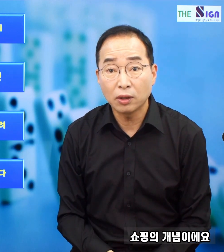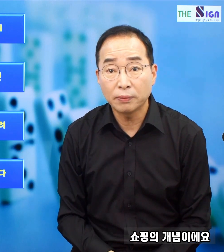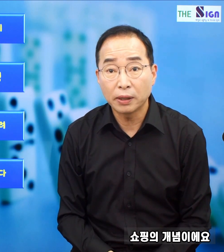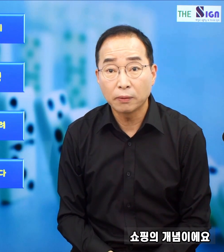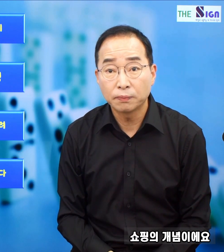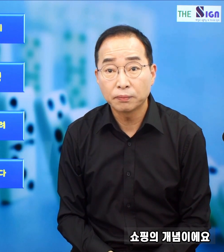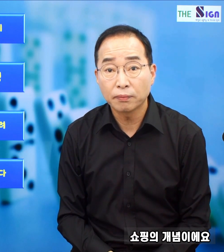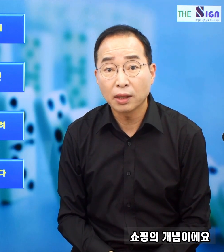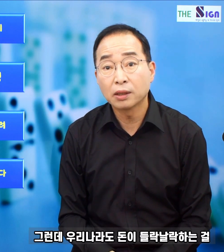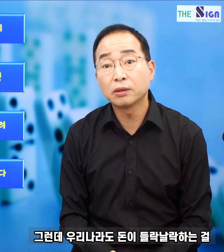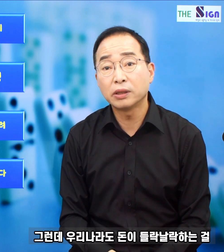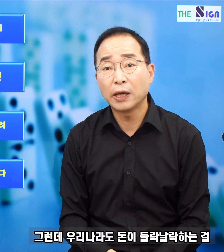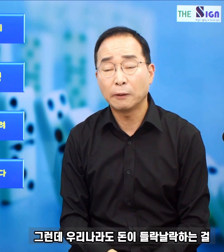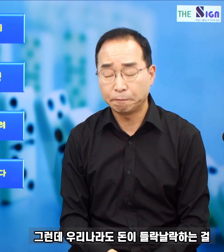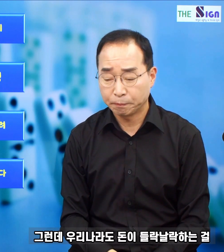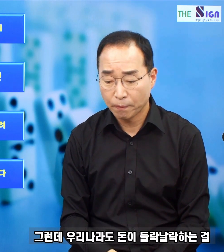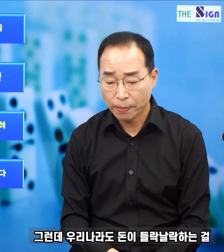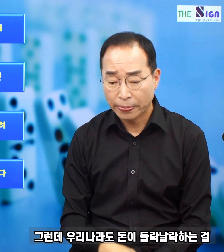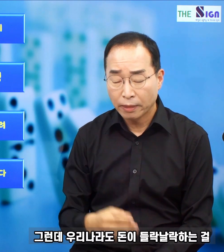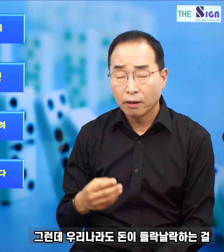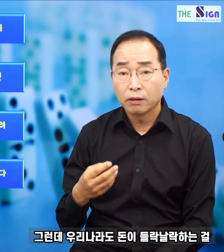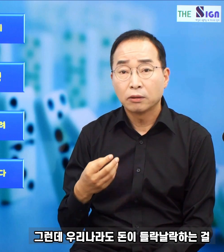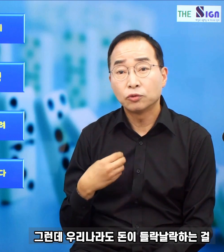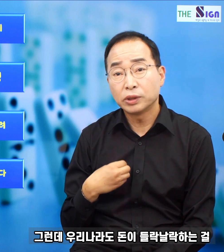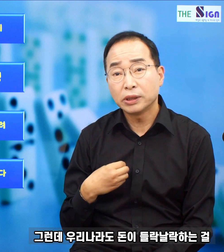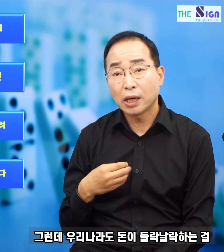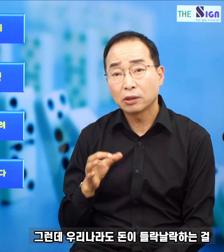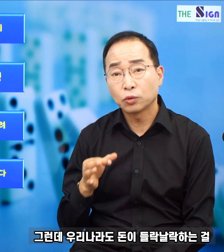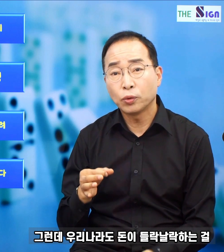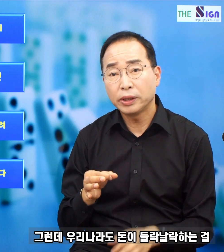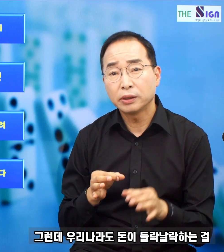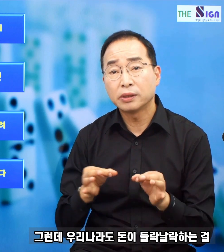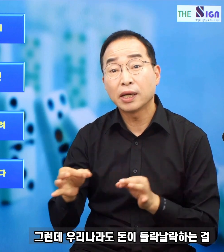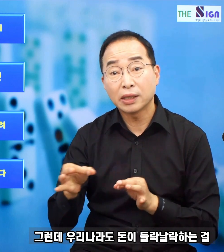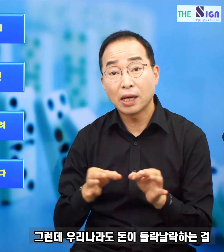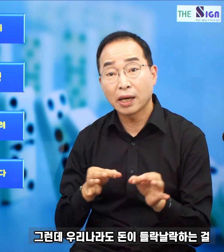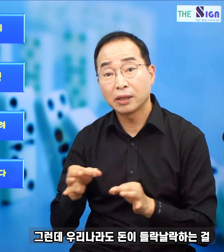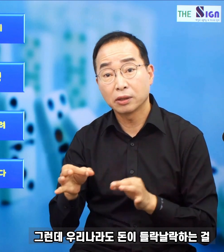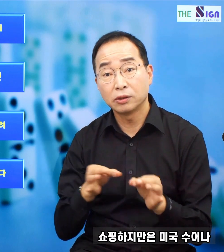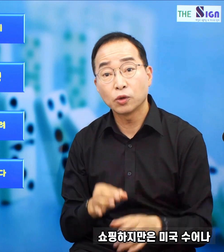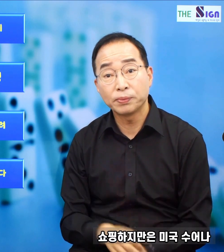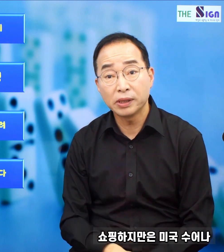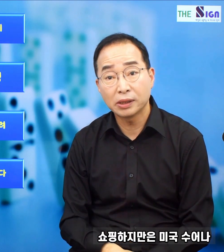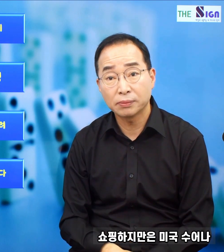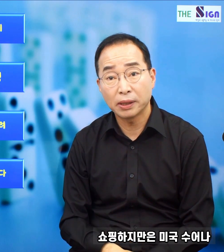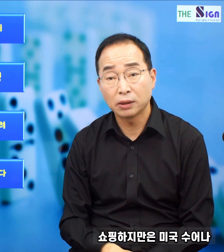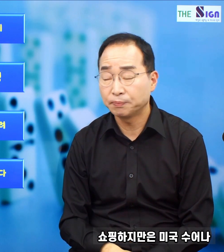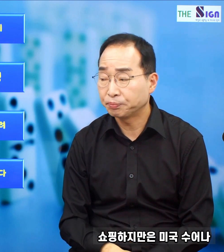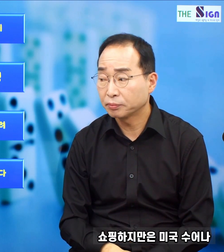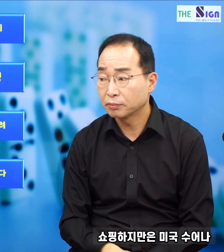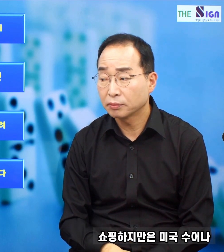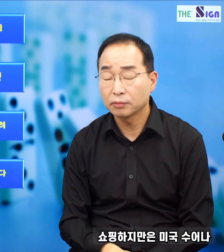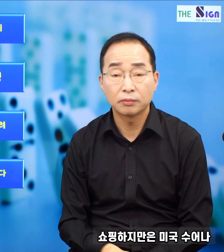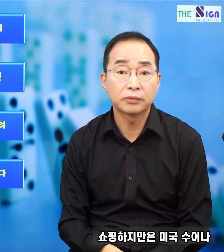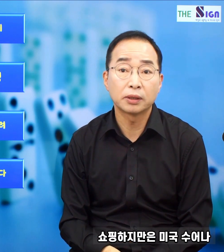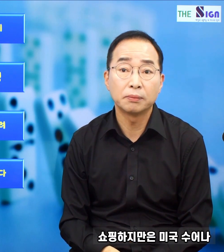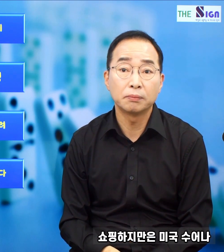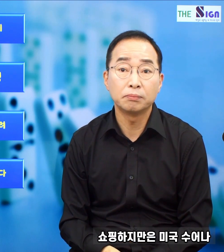개념이에요. 그런데 우리나라도 돈이 들락날락하는 걸 쇼핑하지만은 이제